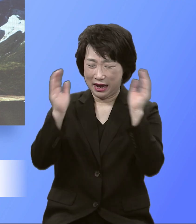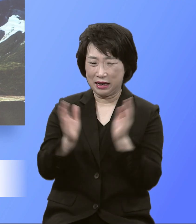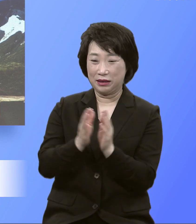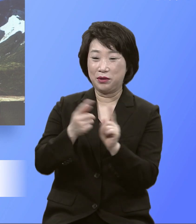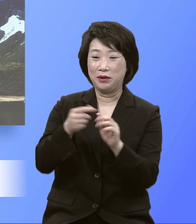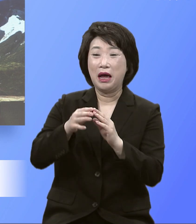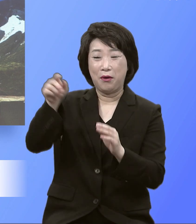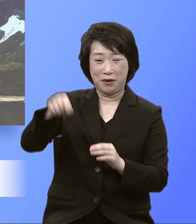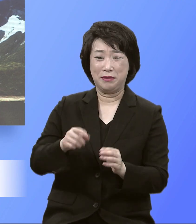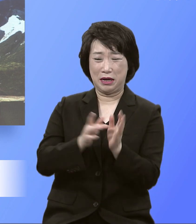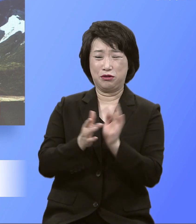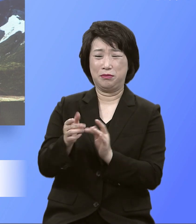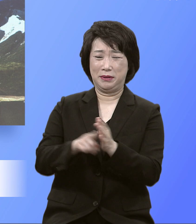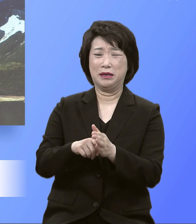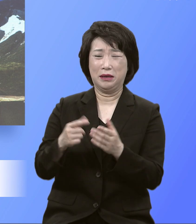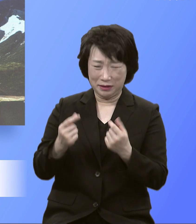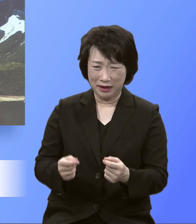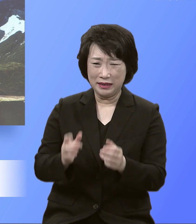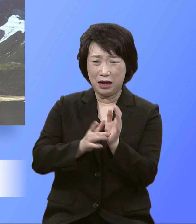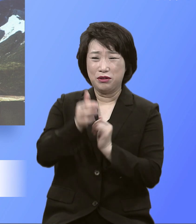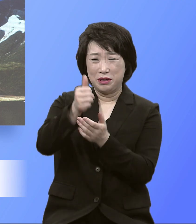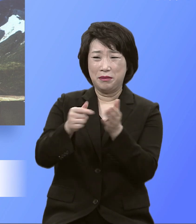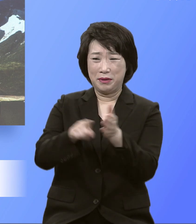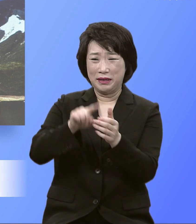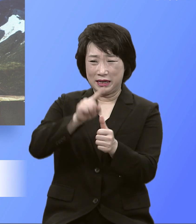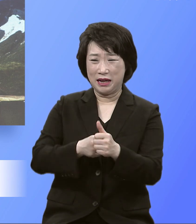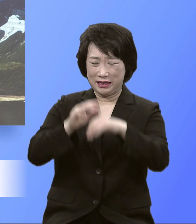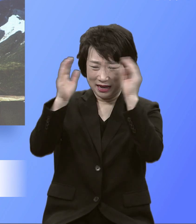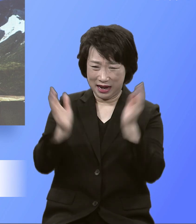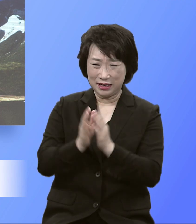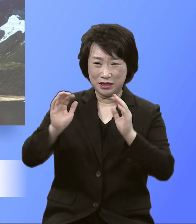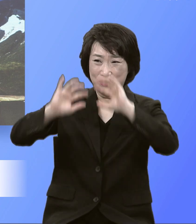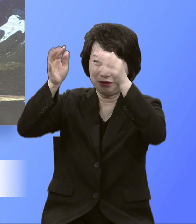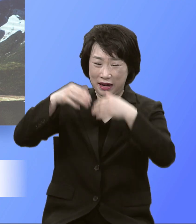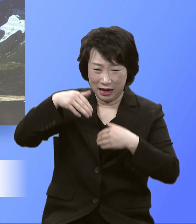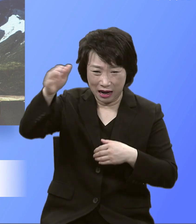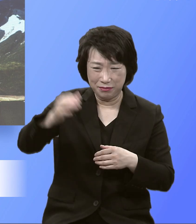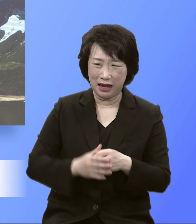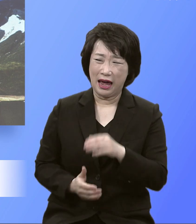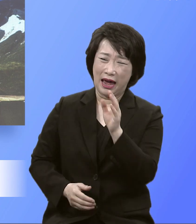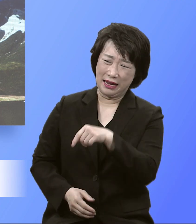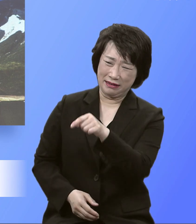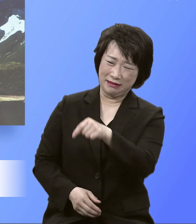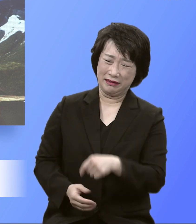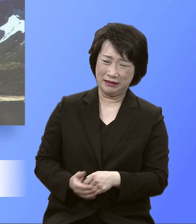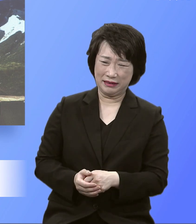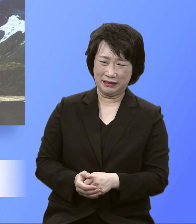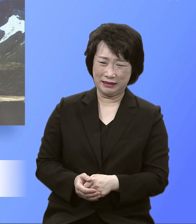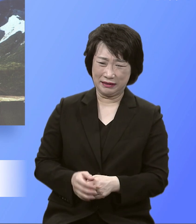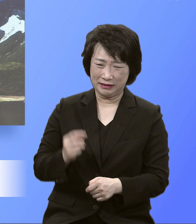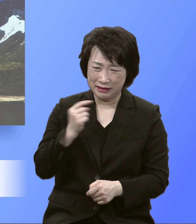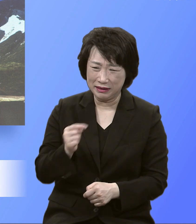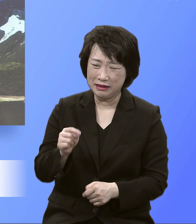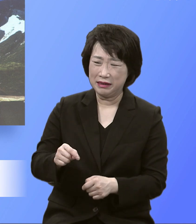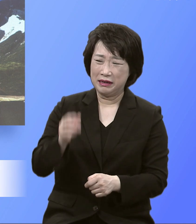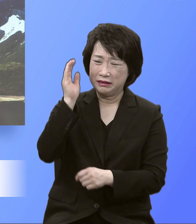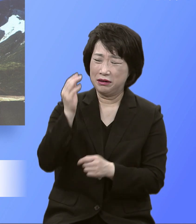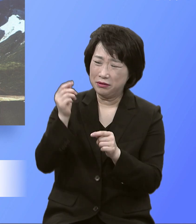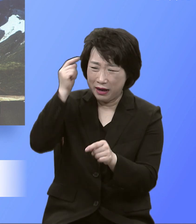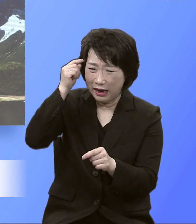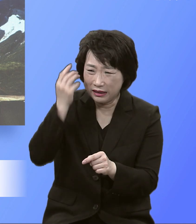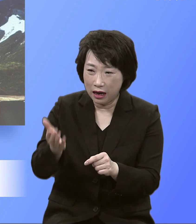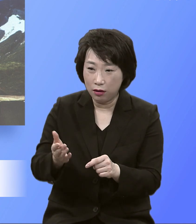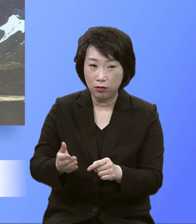오면 예수 믿은 것이고 예수 믿었으면 천국 가는 것이지 뭐 그렇게 수다 떨어가면 할 필요가 뭐